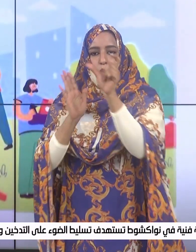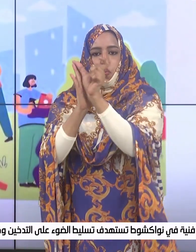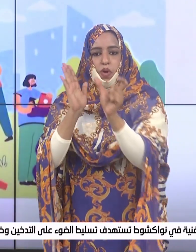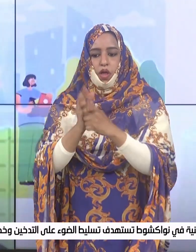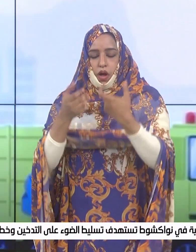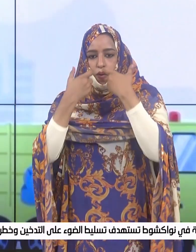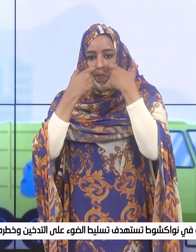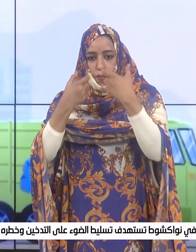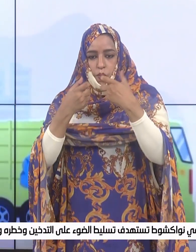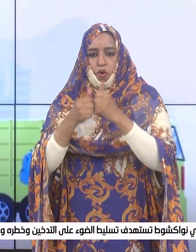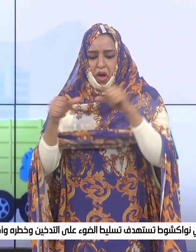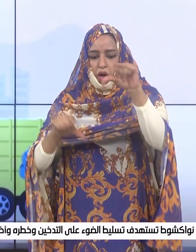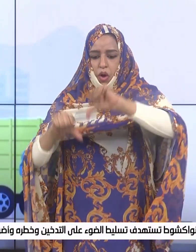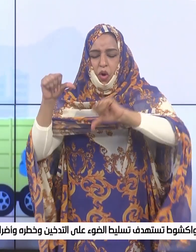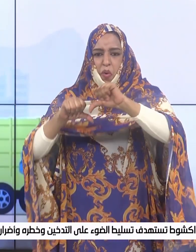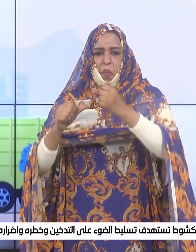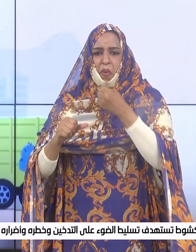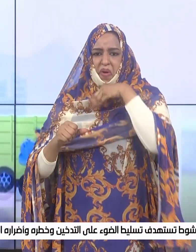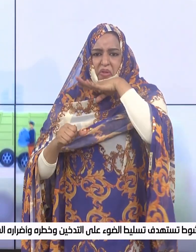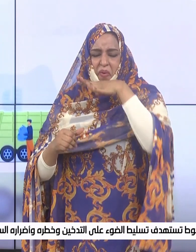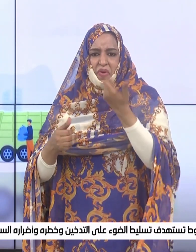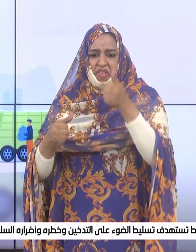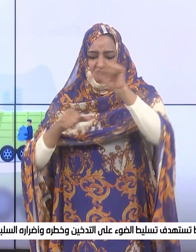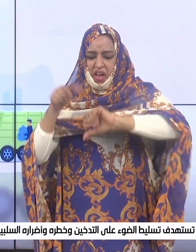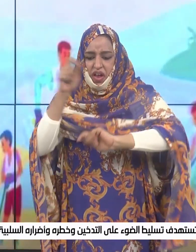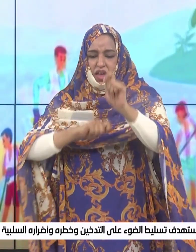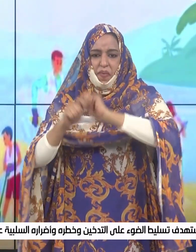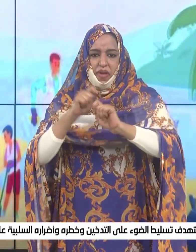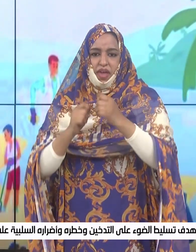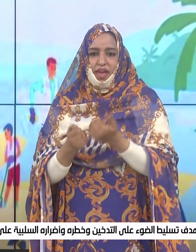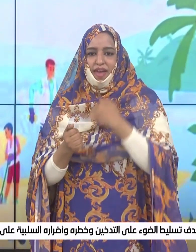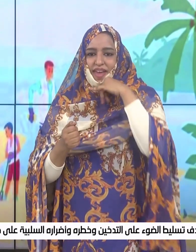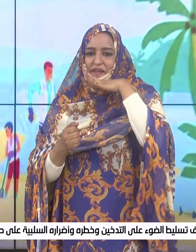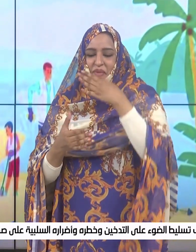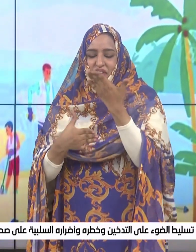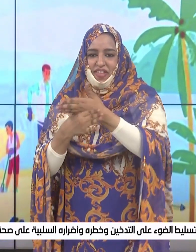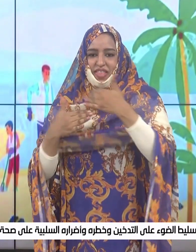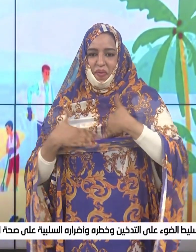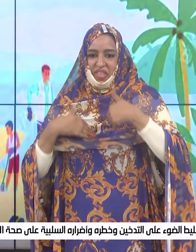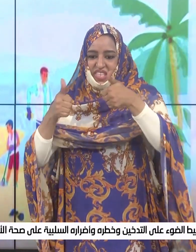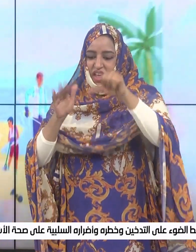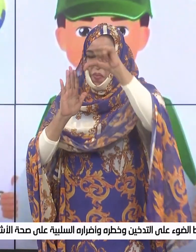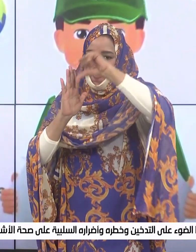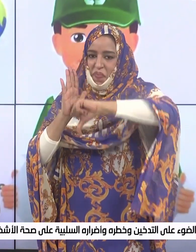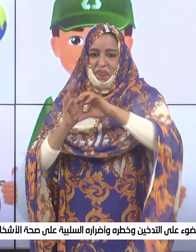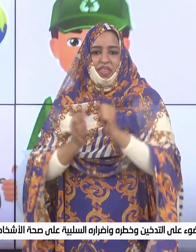المؤسسات الحكومية، وذلك بوضع قوانين صارمة ونظام مراقبة لطبيعة